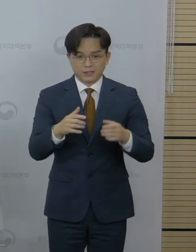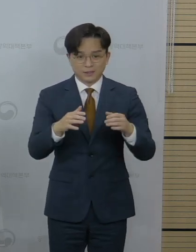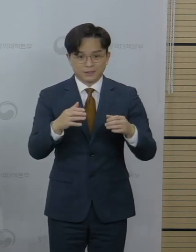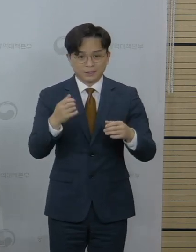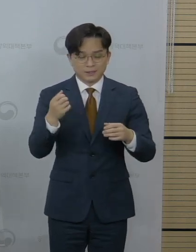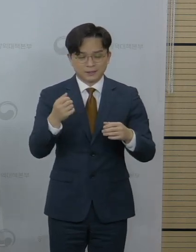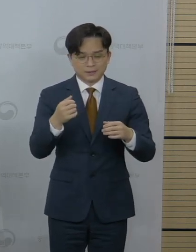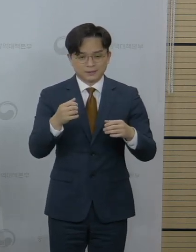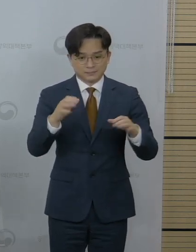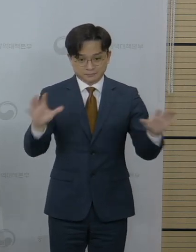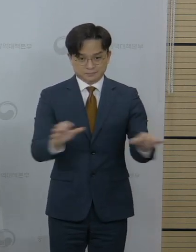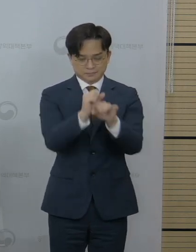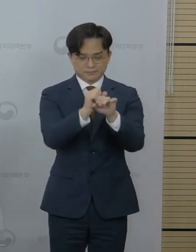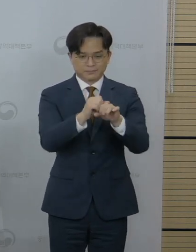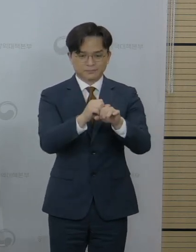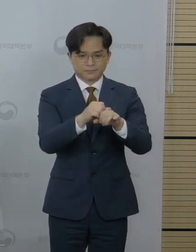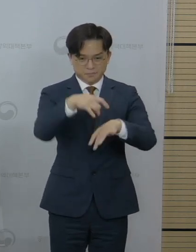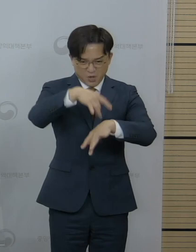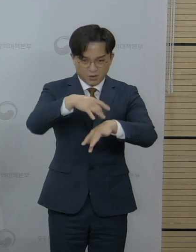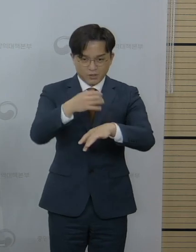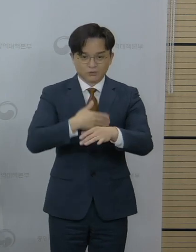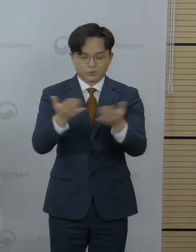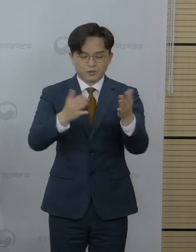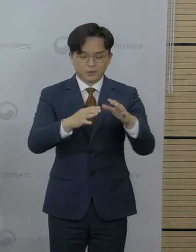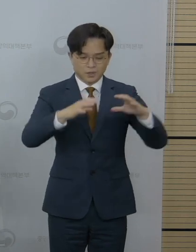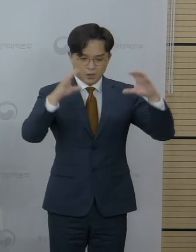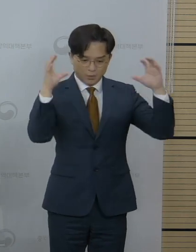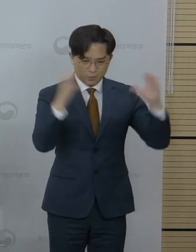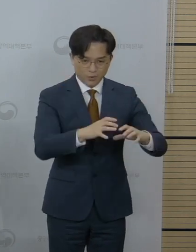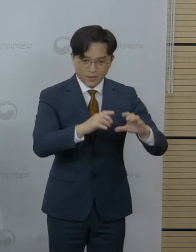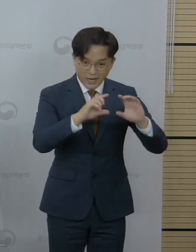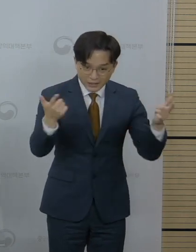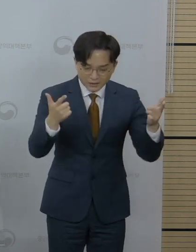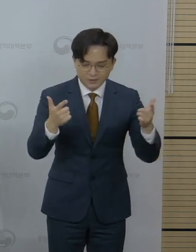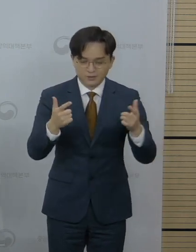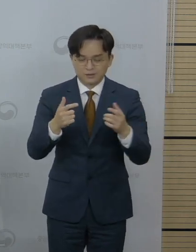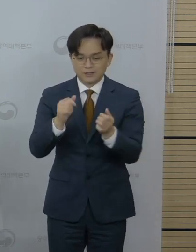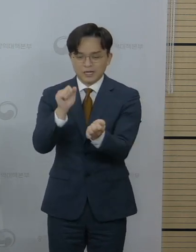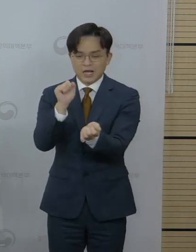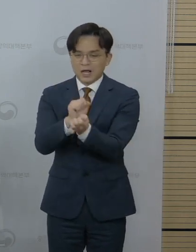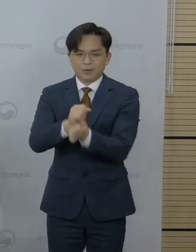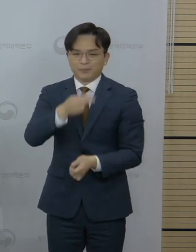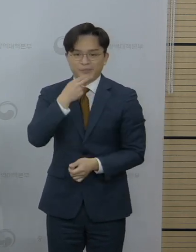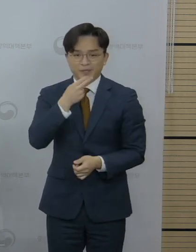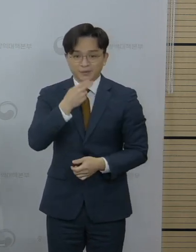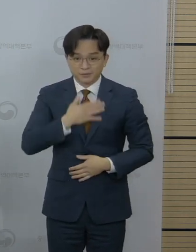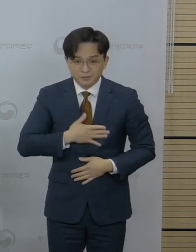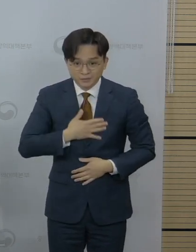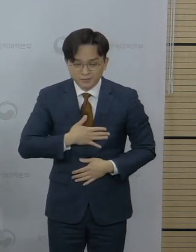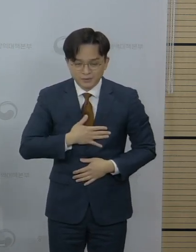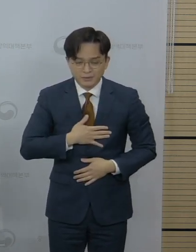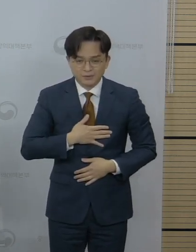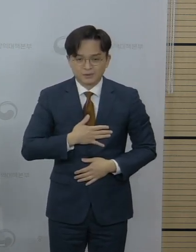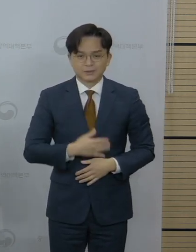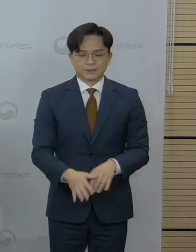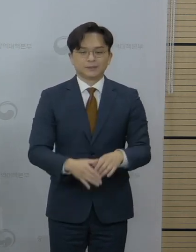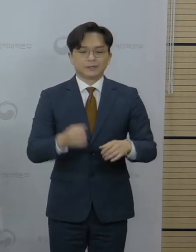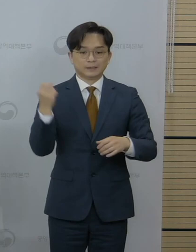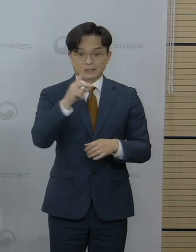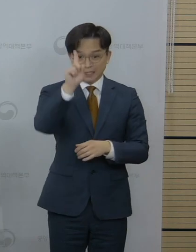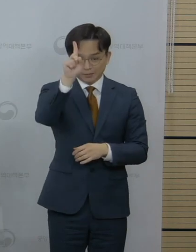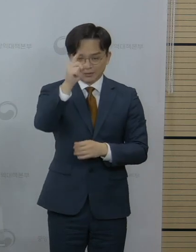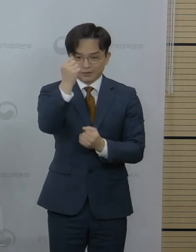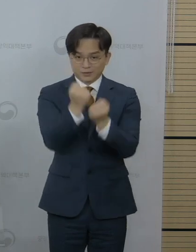바이러스의 이동도 없습니다. 다시 한번 지금의 위기를 꺾을 수 있도록 행동 요령을